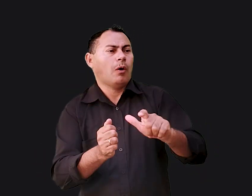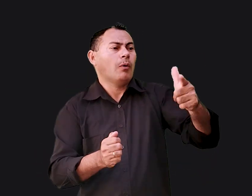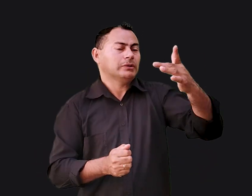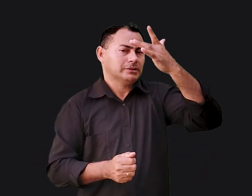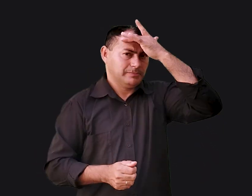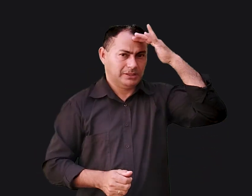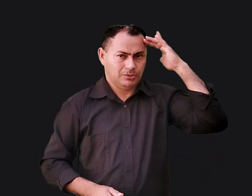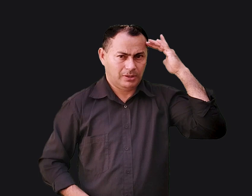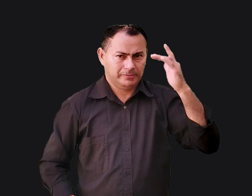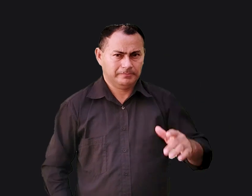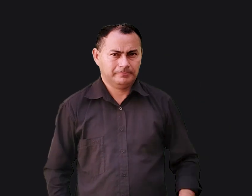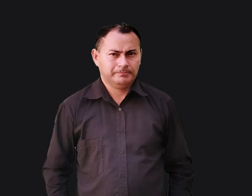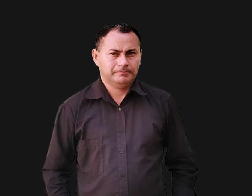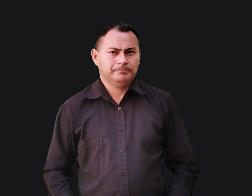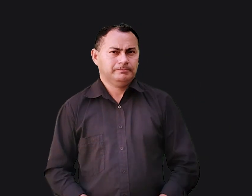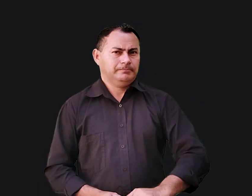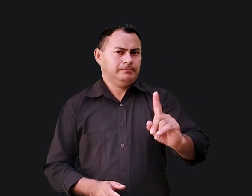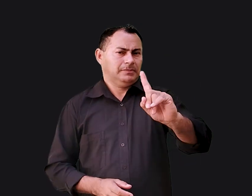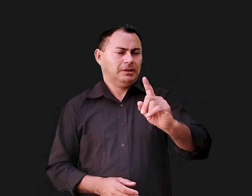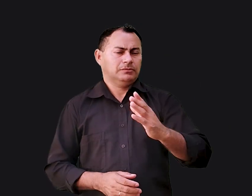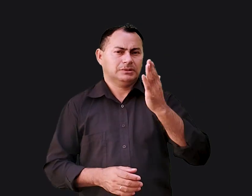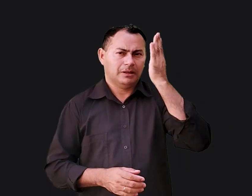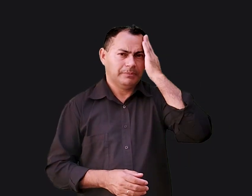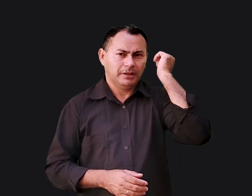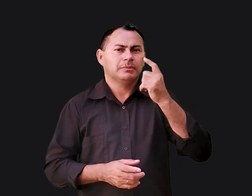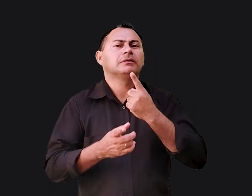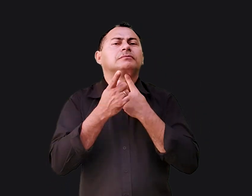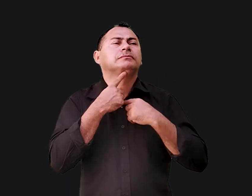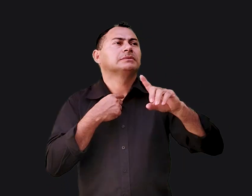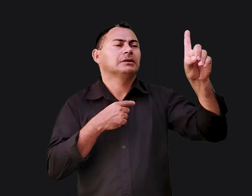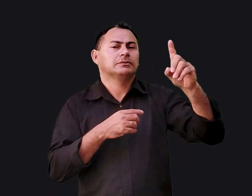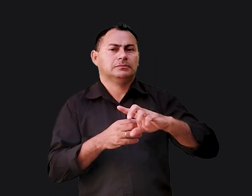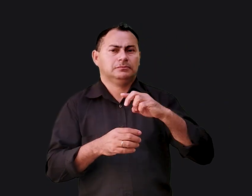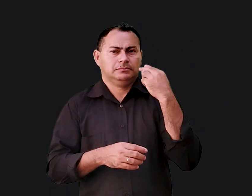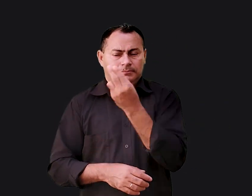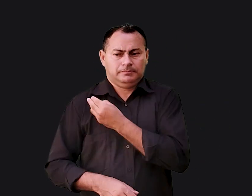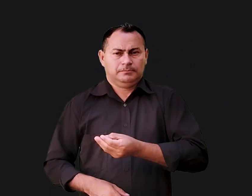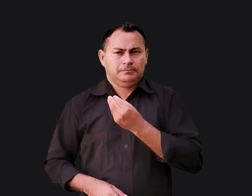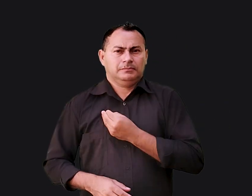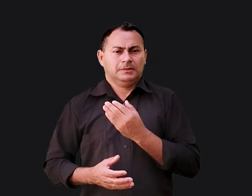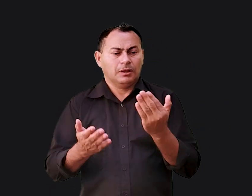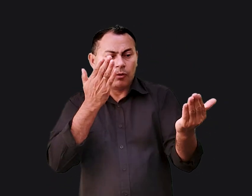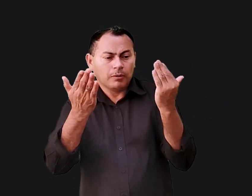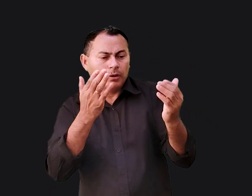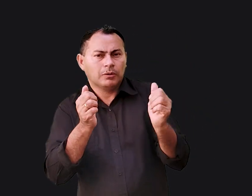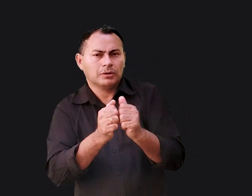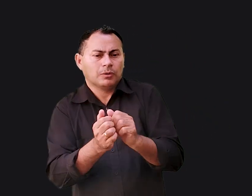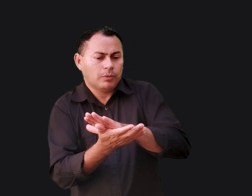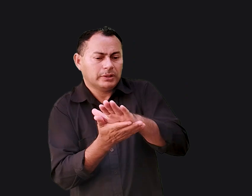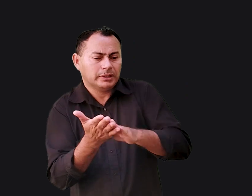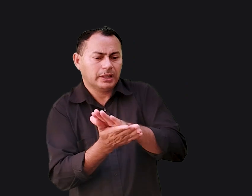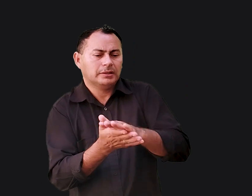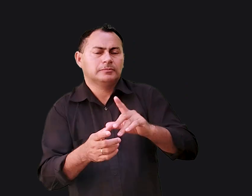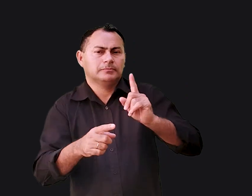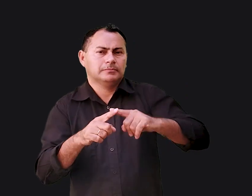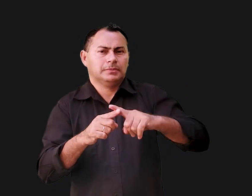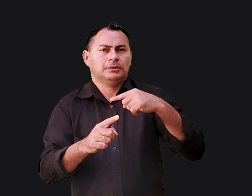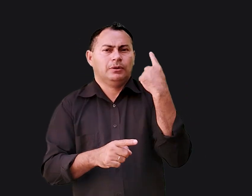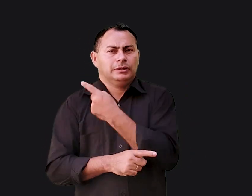com outras pessoas. Não descobriremos a vontade de Deus para a nossa vida nos comparando com ninguém, porque